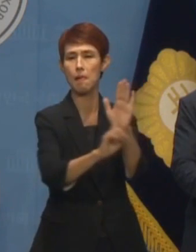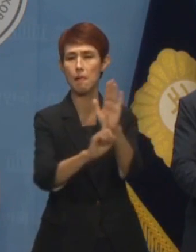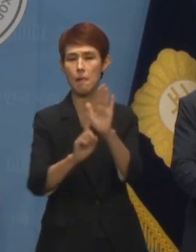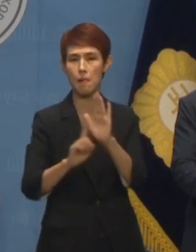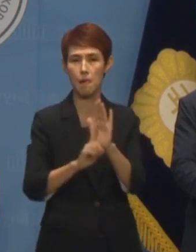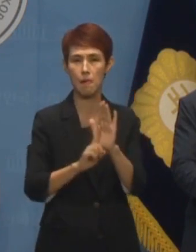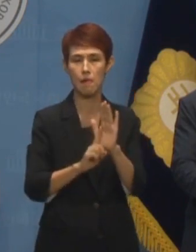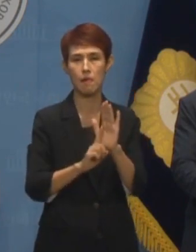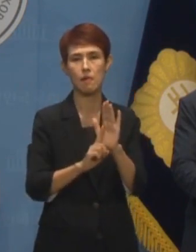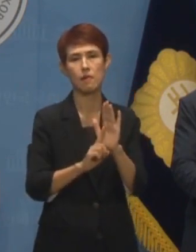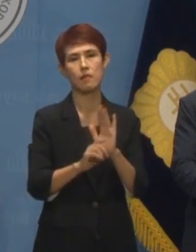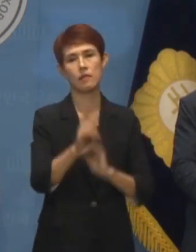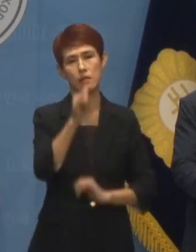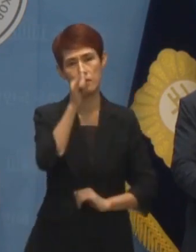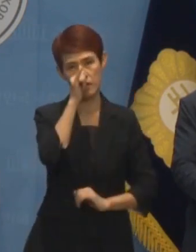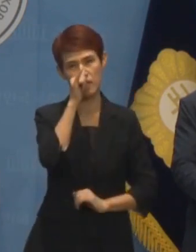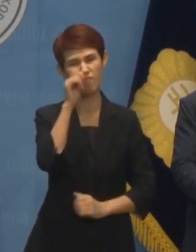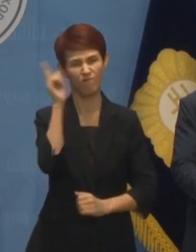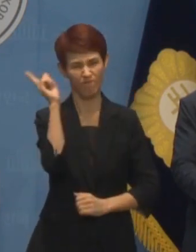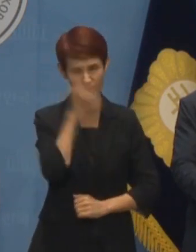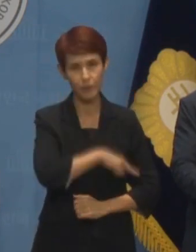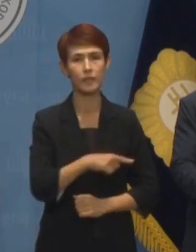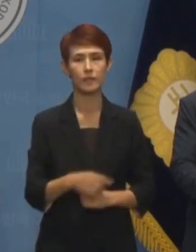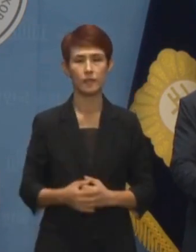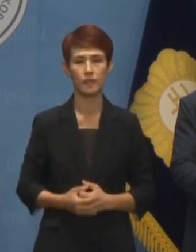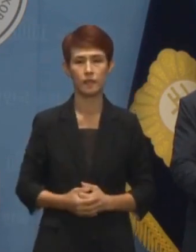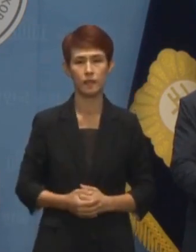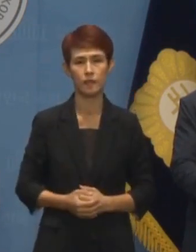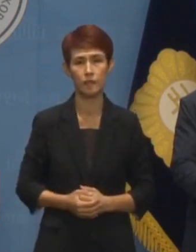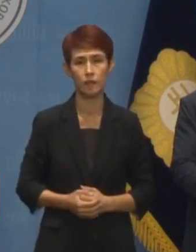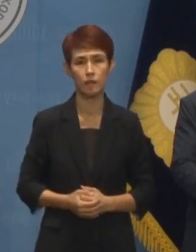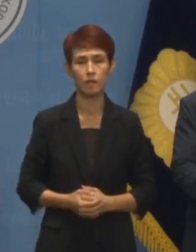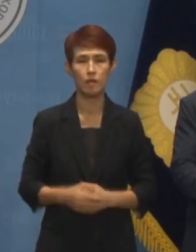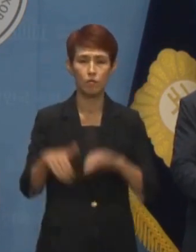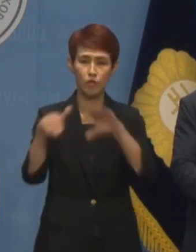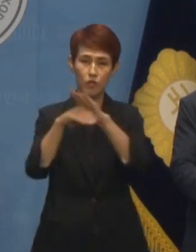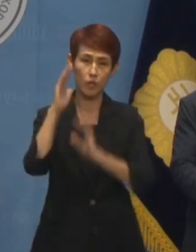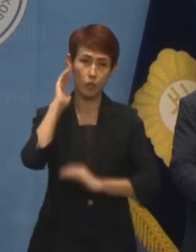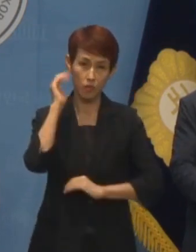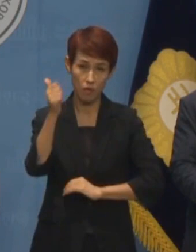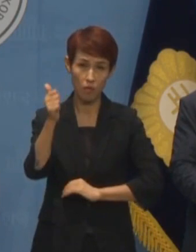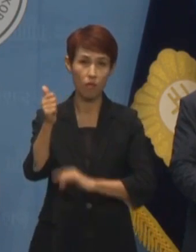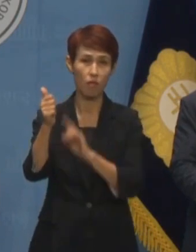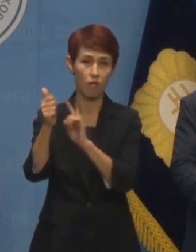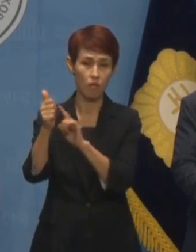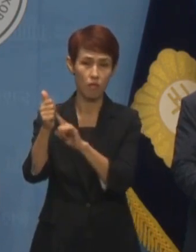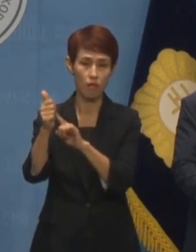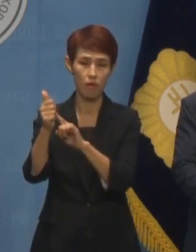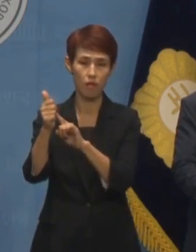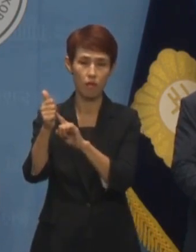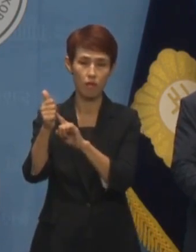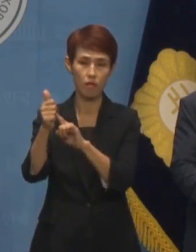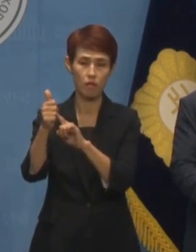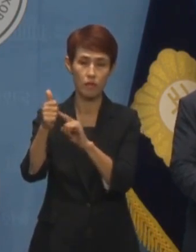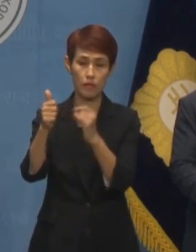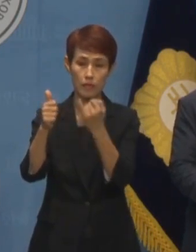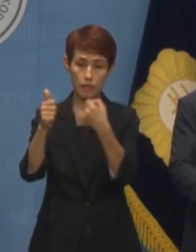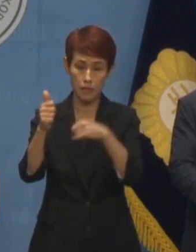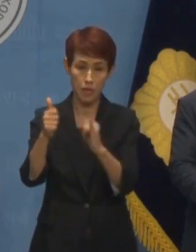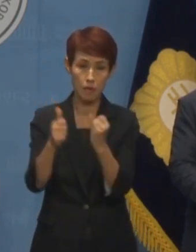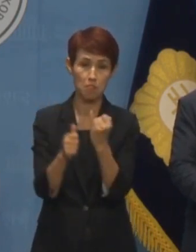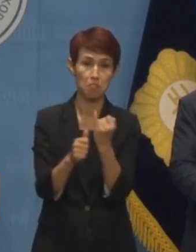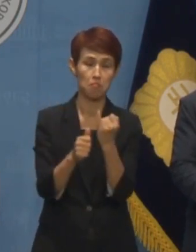냄새만 고약하게 피우는 못된 습관입니다 전대통령의 사회가 취직을 월급을 받은 것이